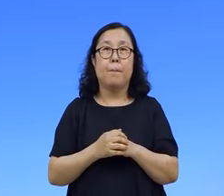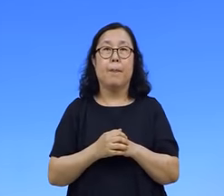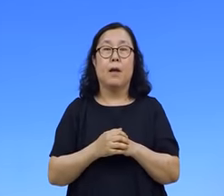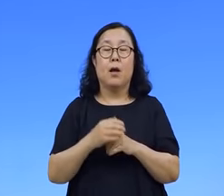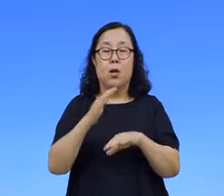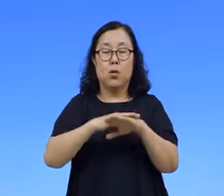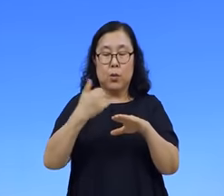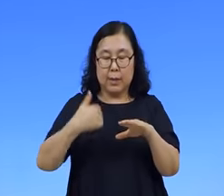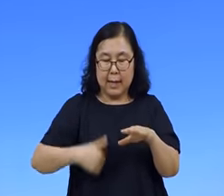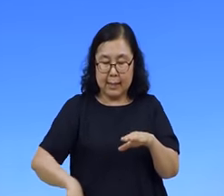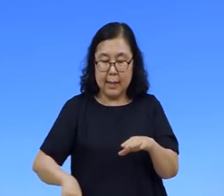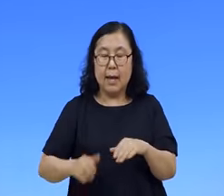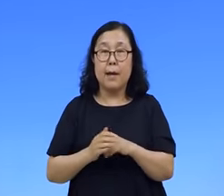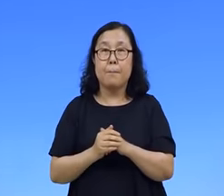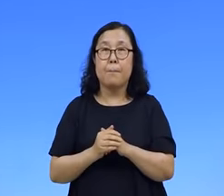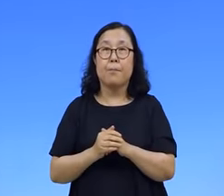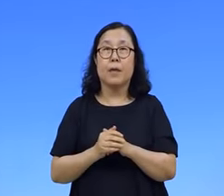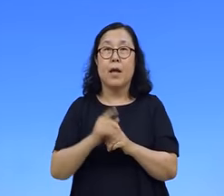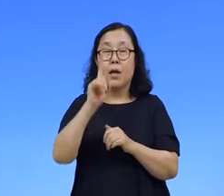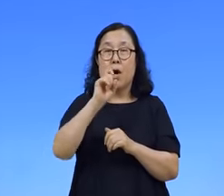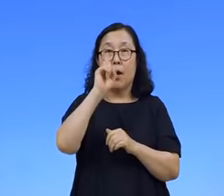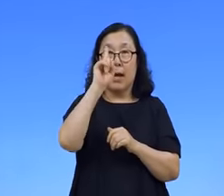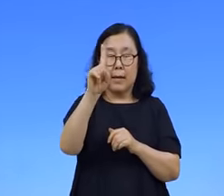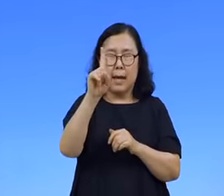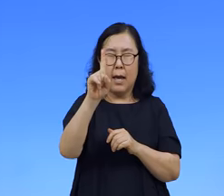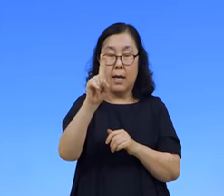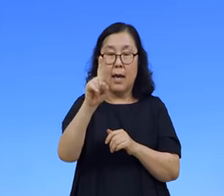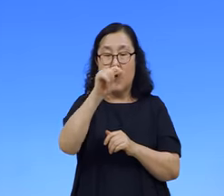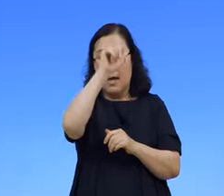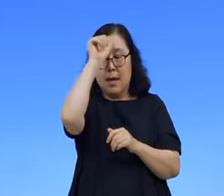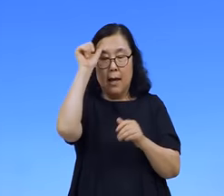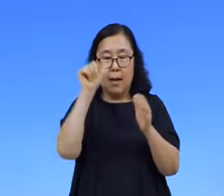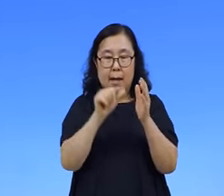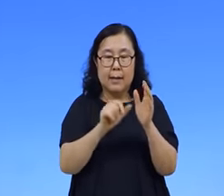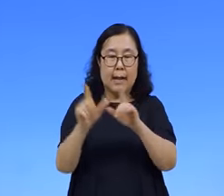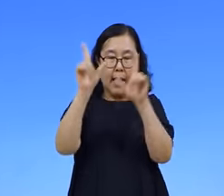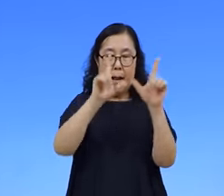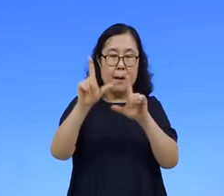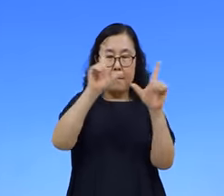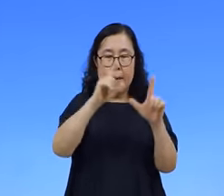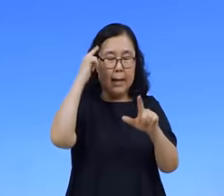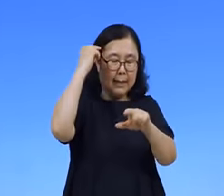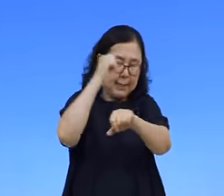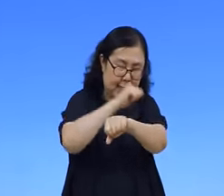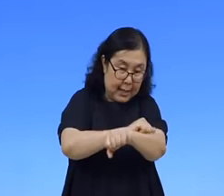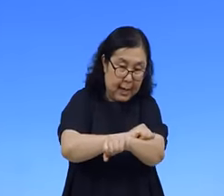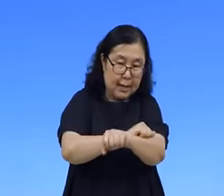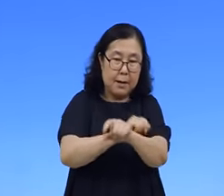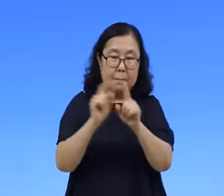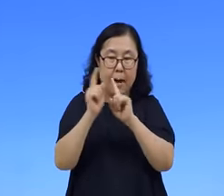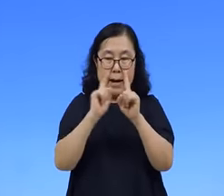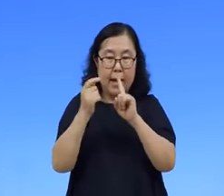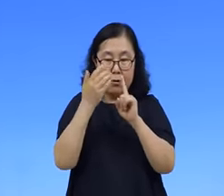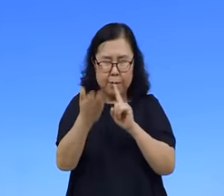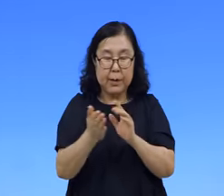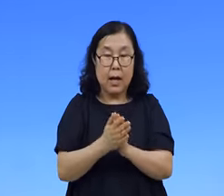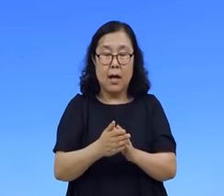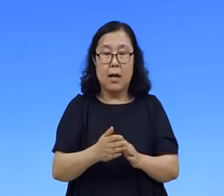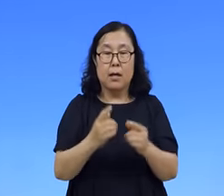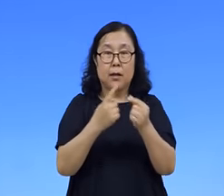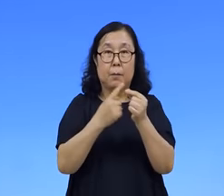간디는 어린 손자에게 분노와 관련해서 11개의 인생의 지혜를 들려주는데, 그 중에 첫 번째